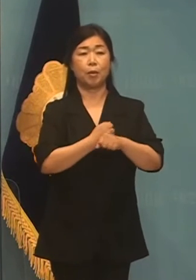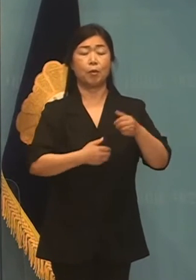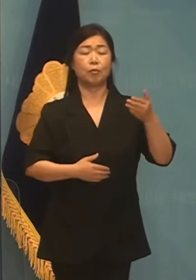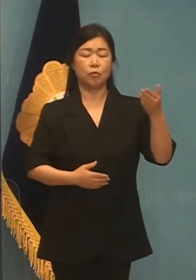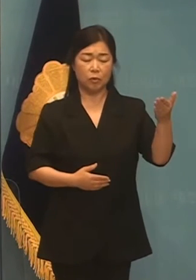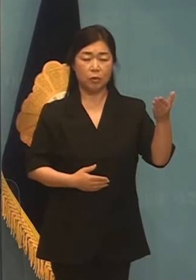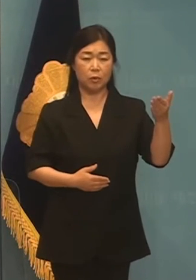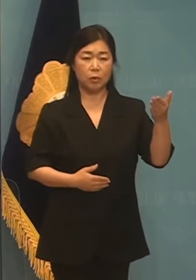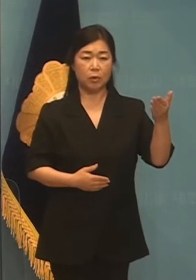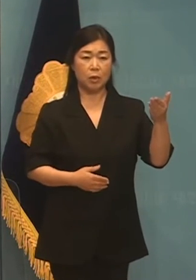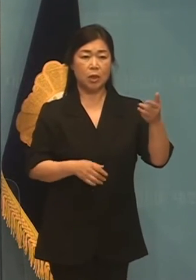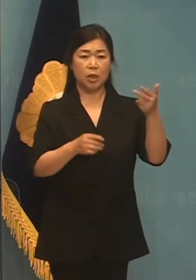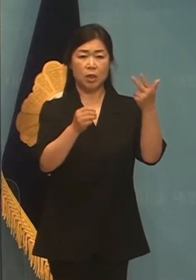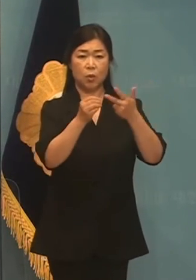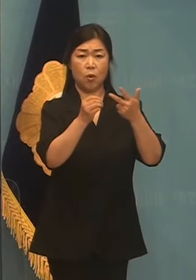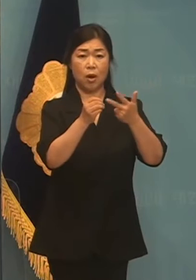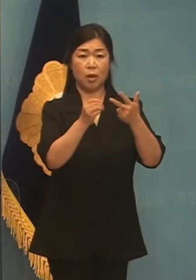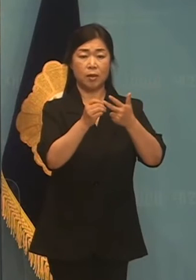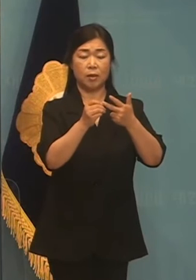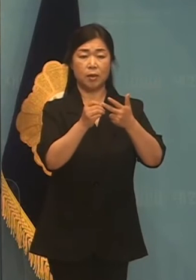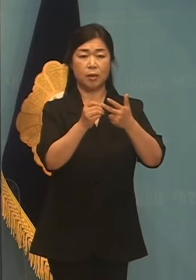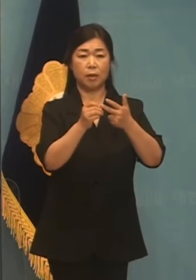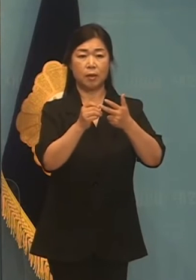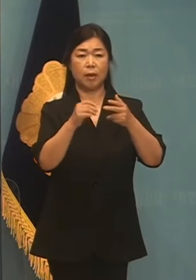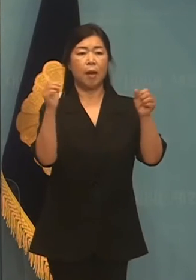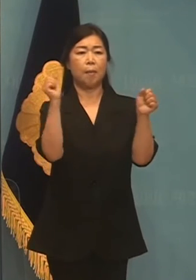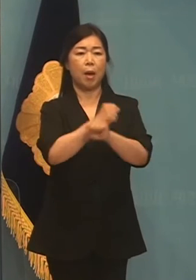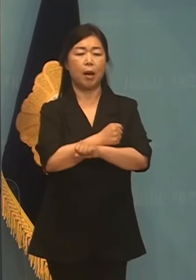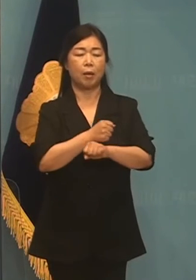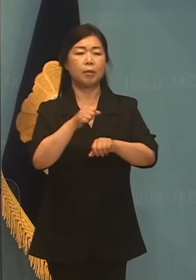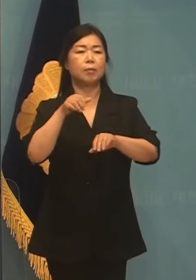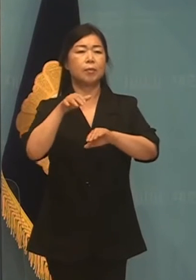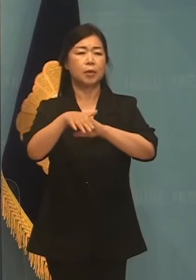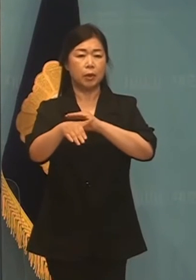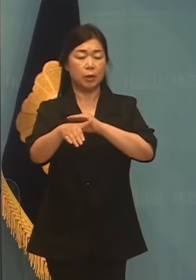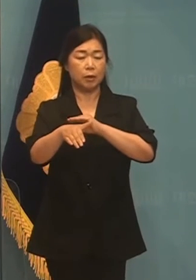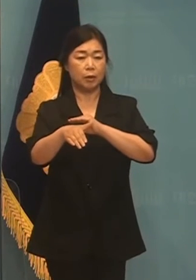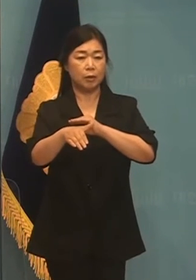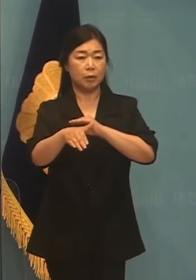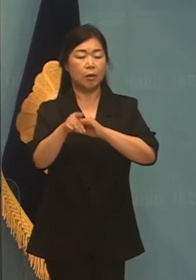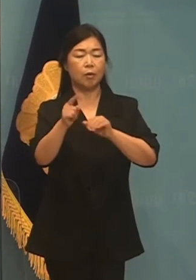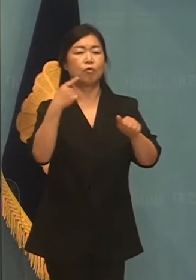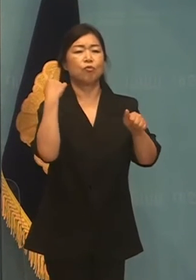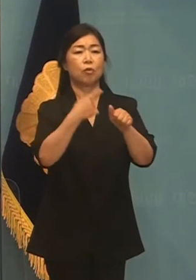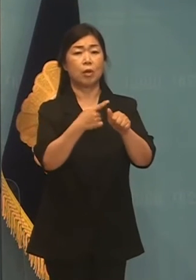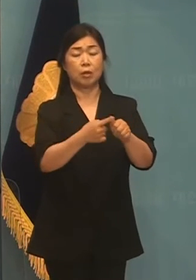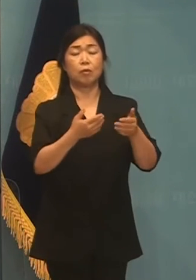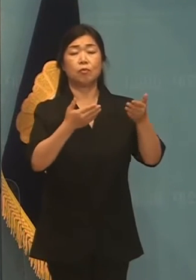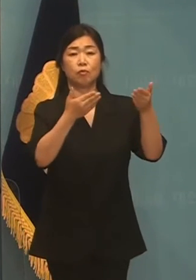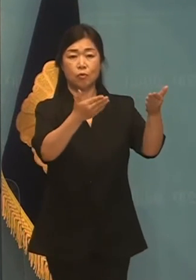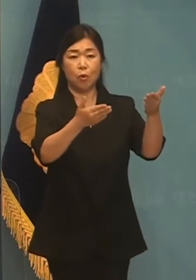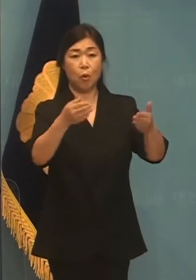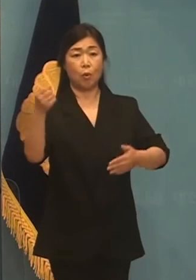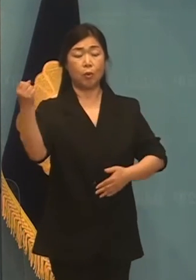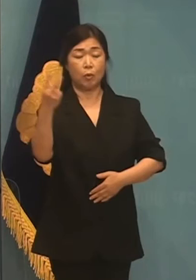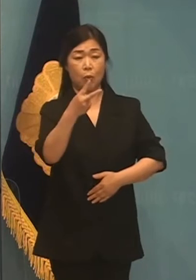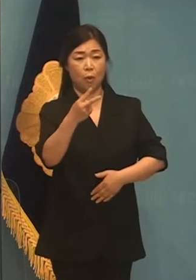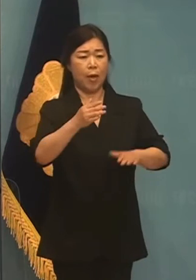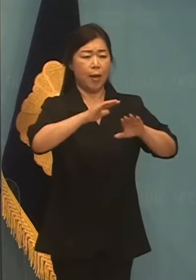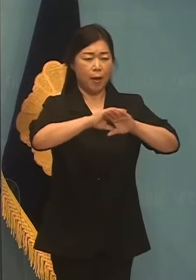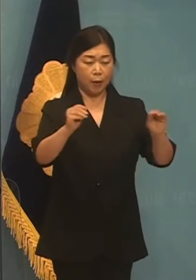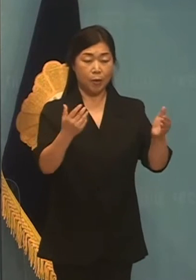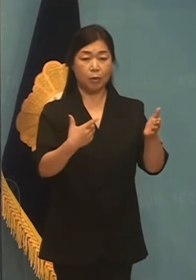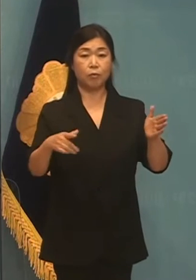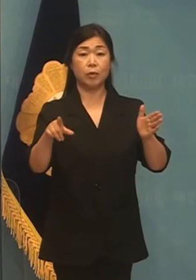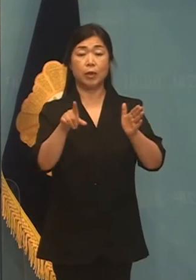일곱가지 실적을, 즉 망국 실적으로 규정하고 이를 규탄하고 또 이를 흡파하기